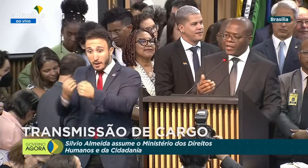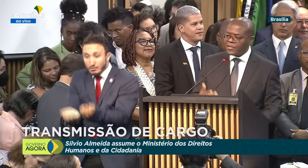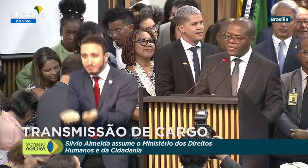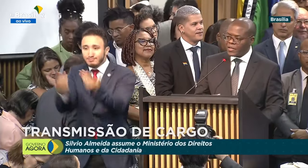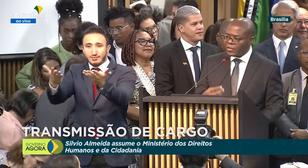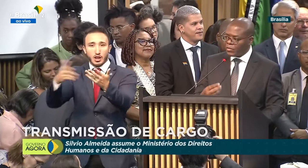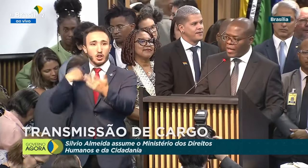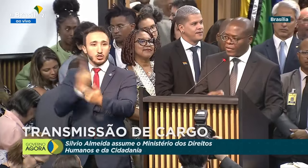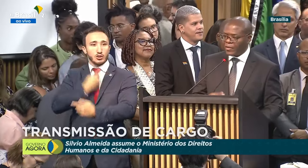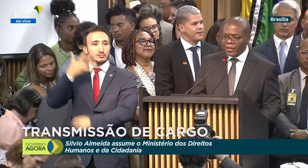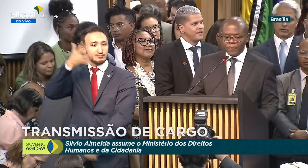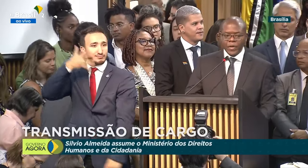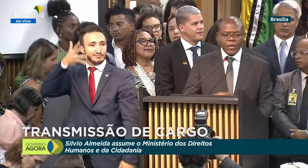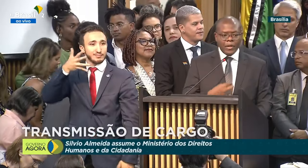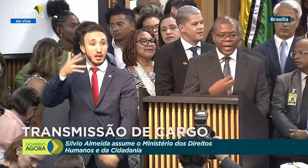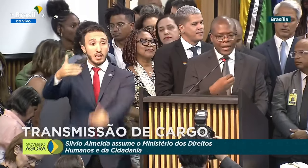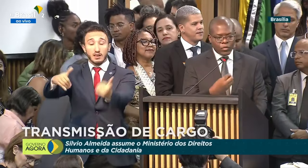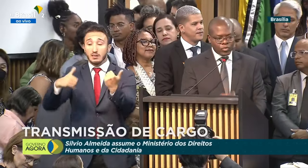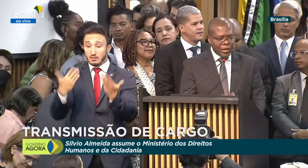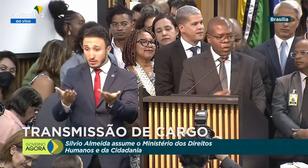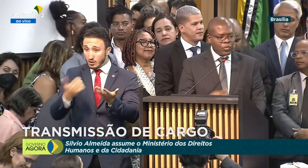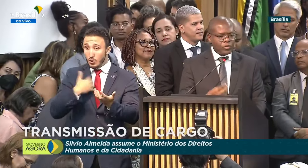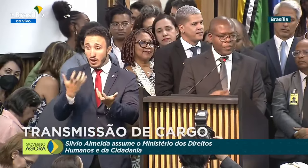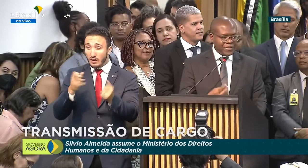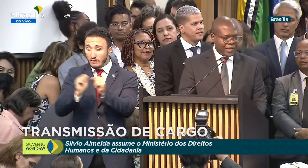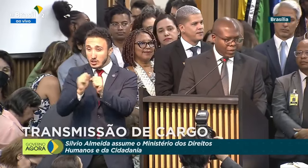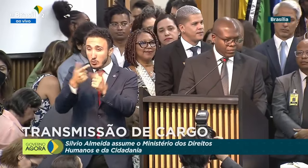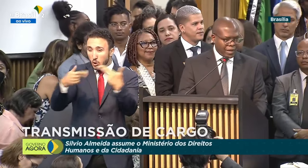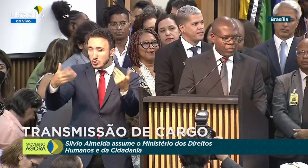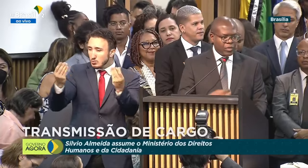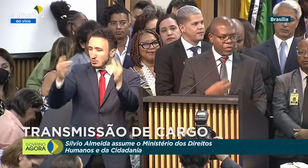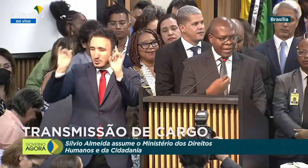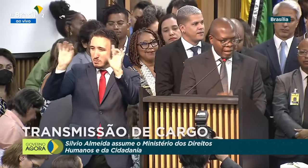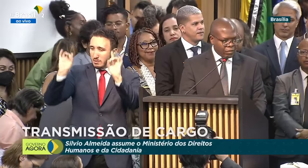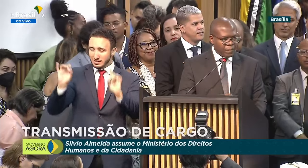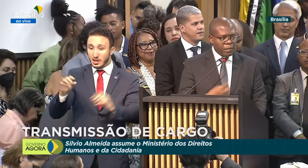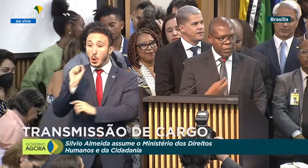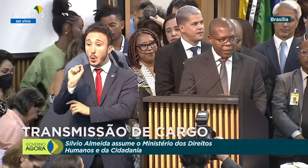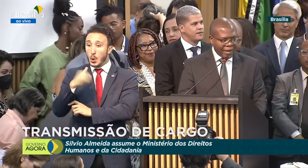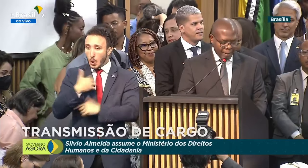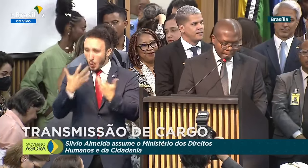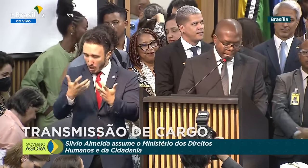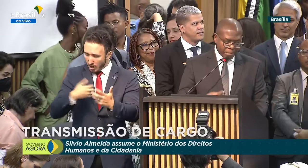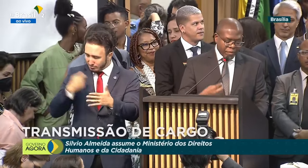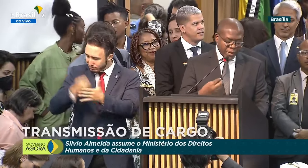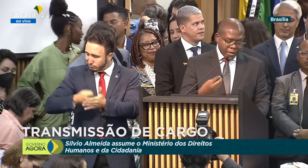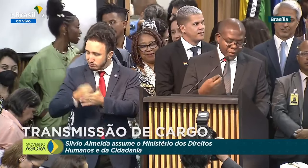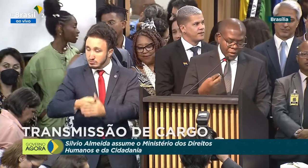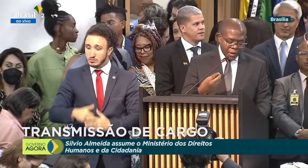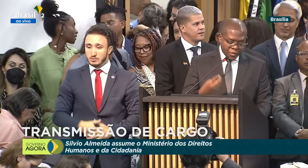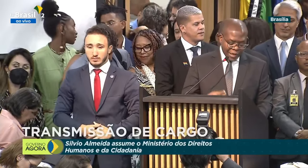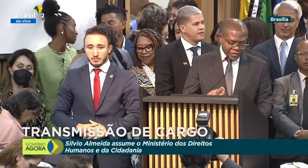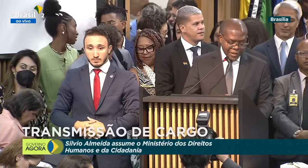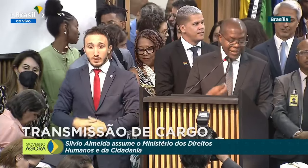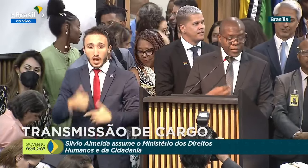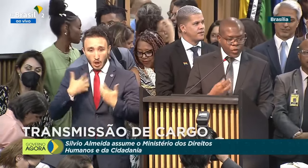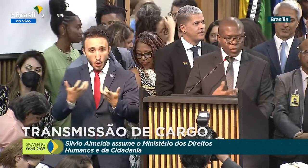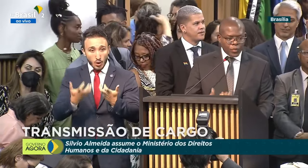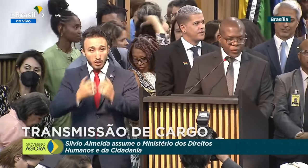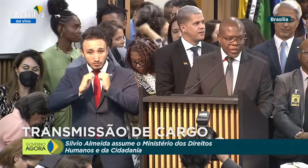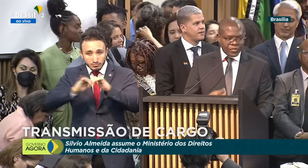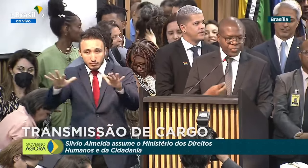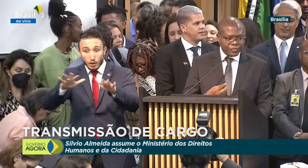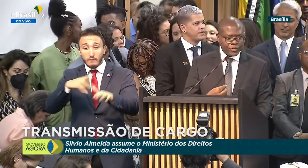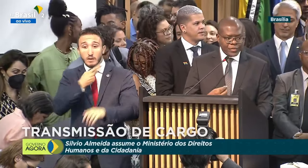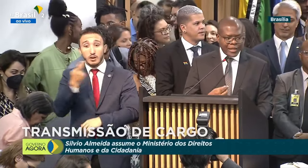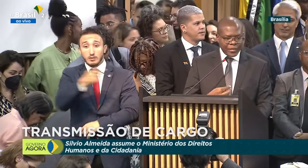e nesse sentido eu quero aqui costurar algo muito especial é algo que eu quero empenhar eu quero externar